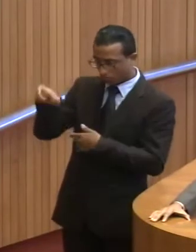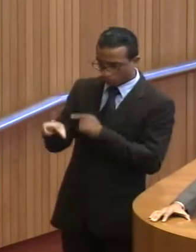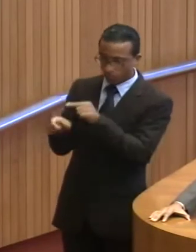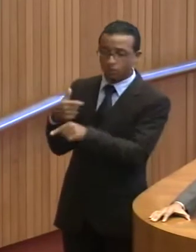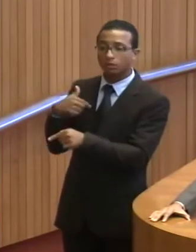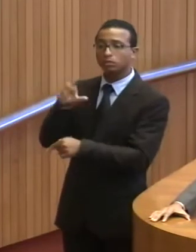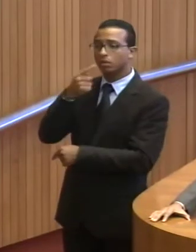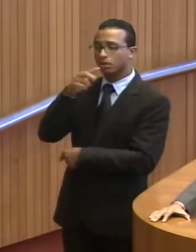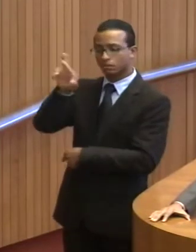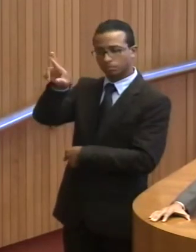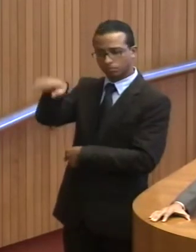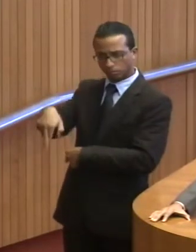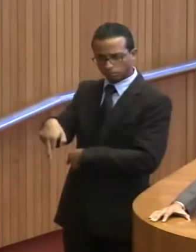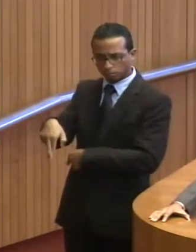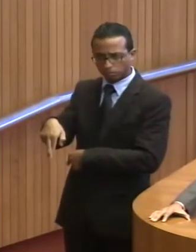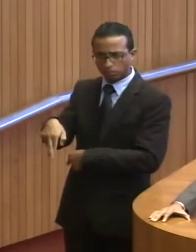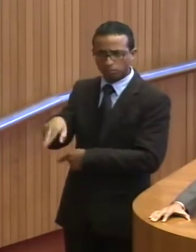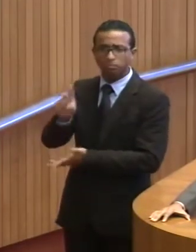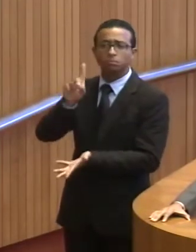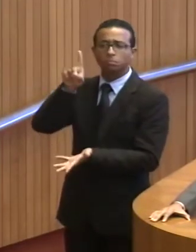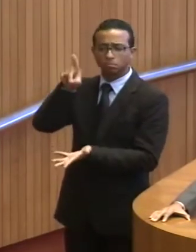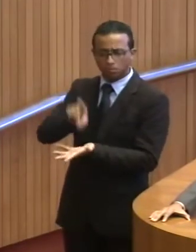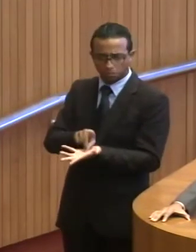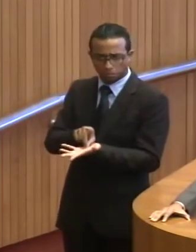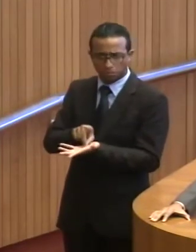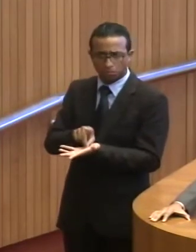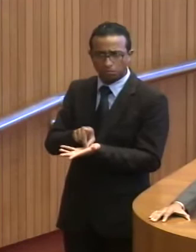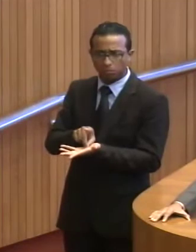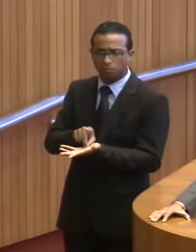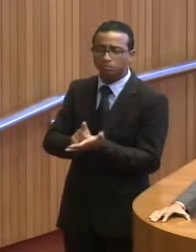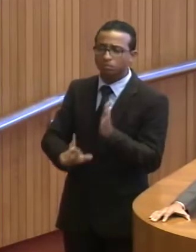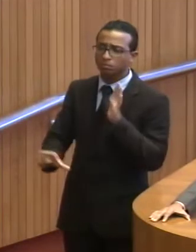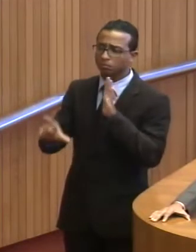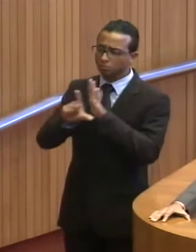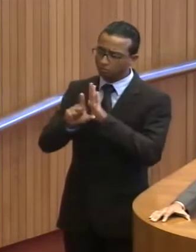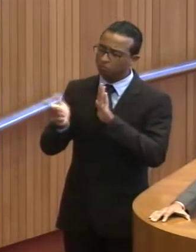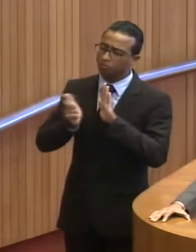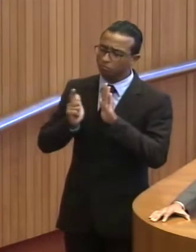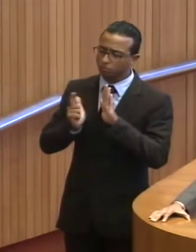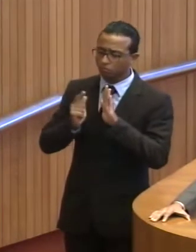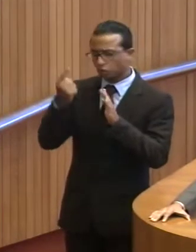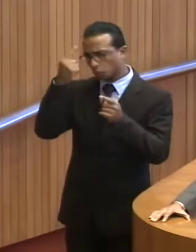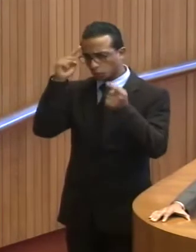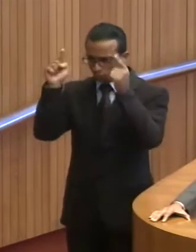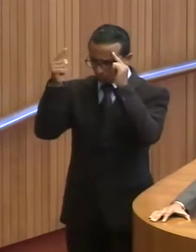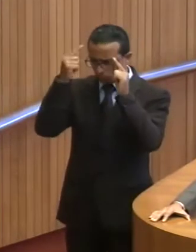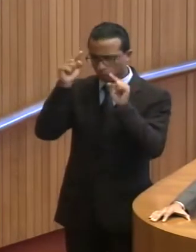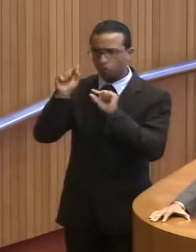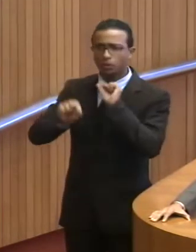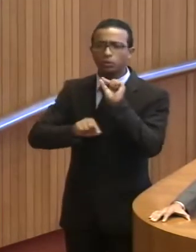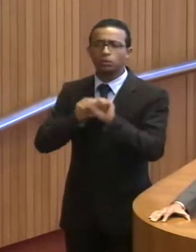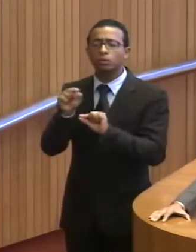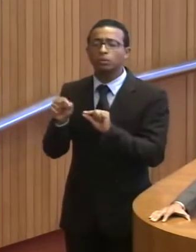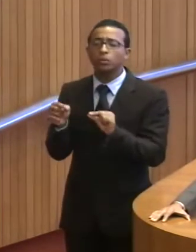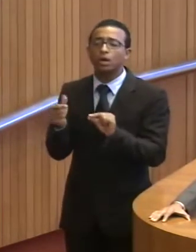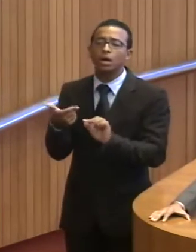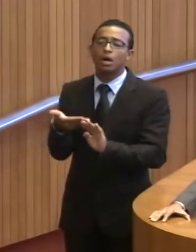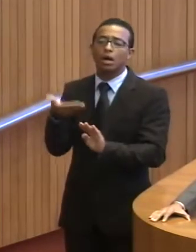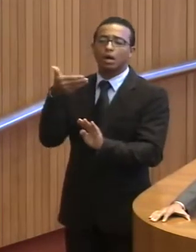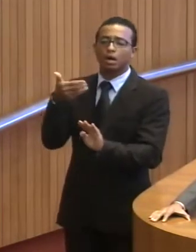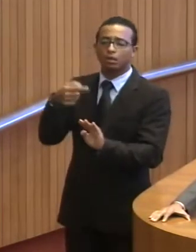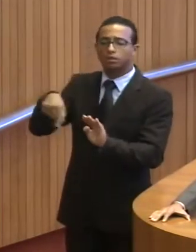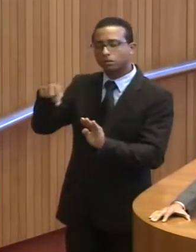é dotada de grande verossimilhança e levanta razoável dúvida quanto ao acerto em